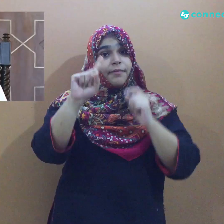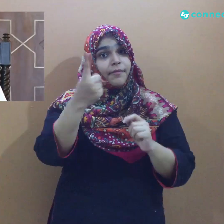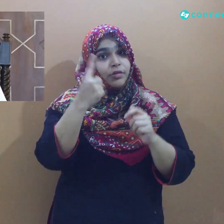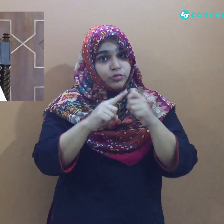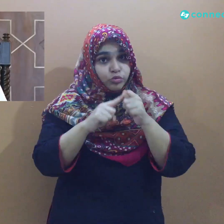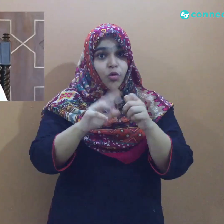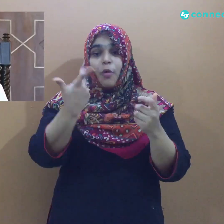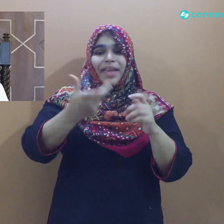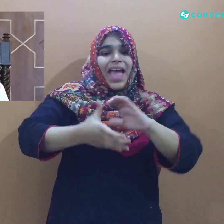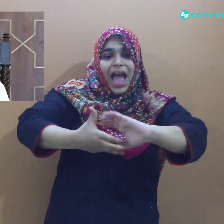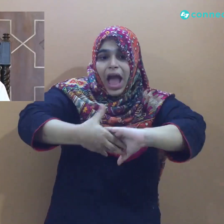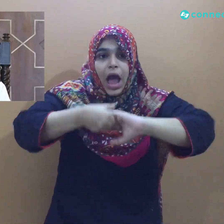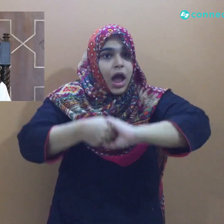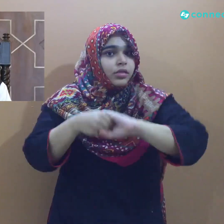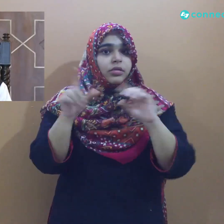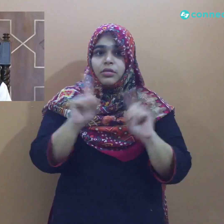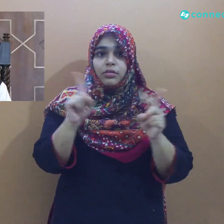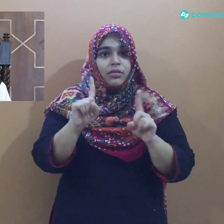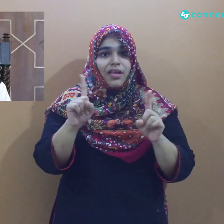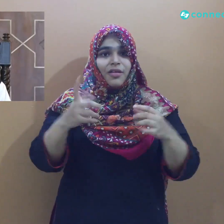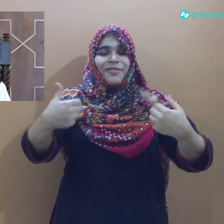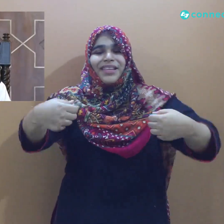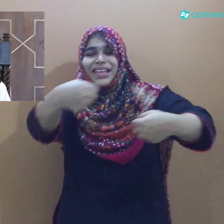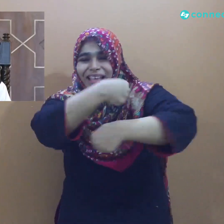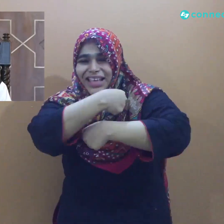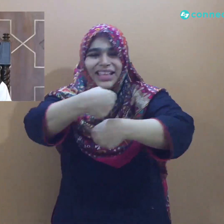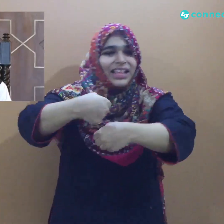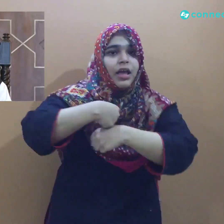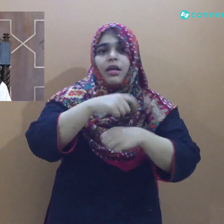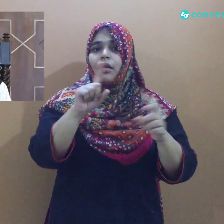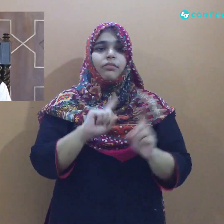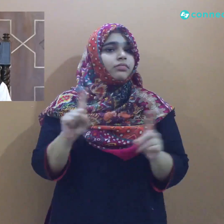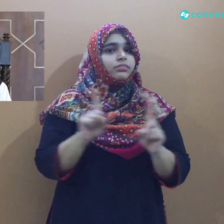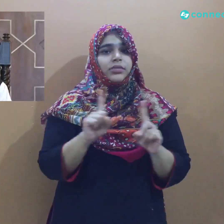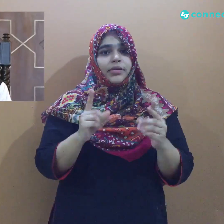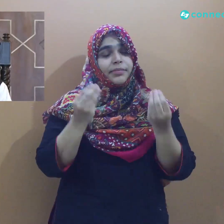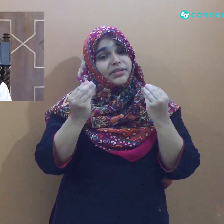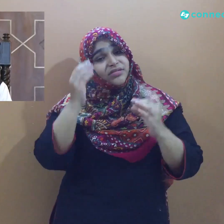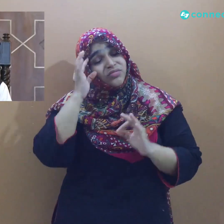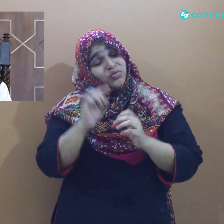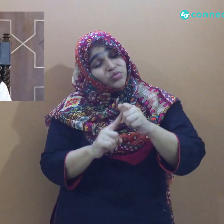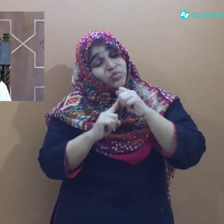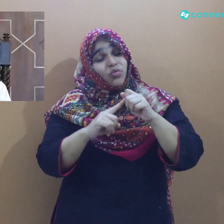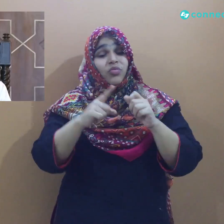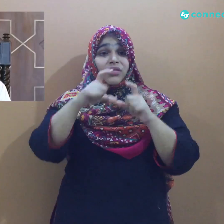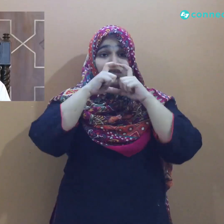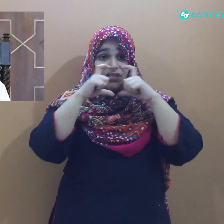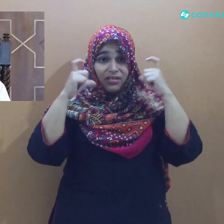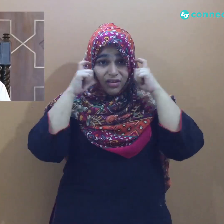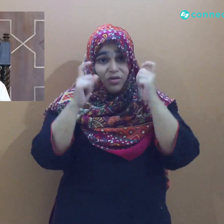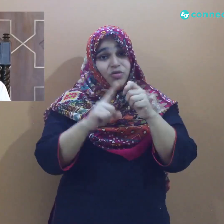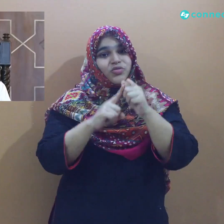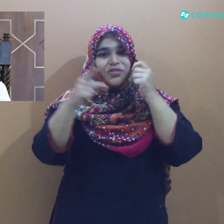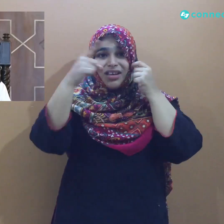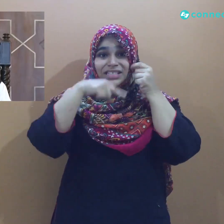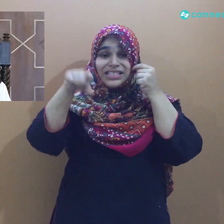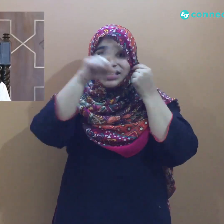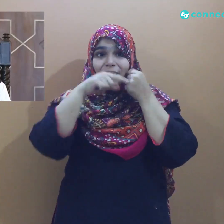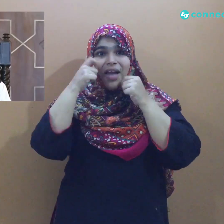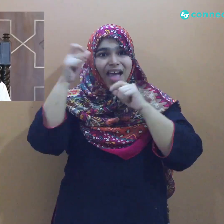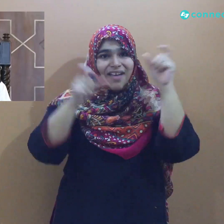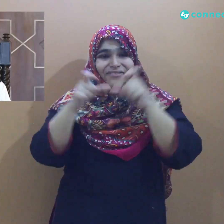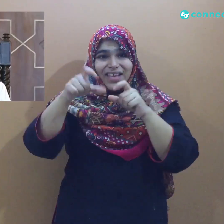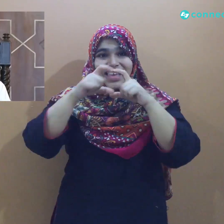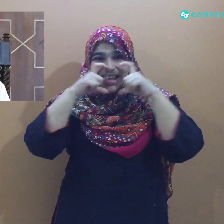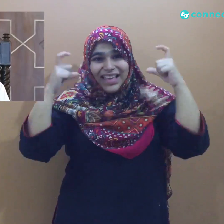سے ہاتھ نہ ملائیں اور بغل گیر نہ ہوں۔ بہت ضروری نکات ہیں کہ ماسک اب اتنا عام ہو گیا ہے کہ گھروں میں